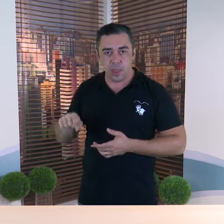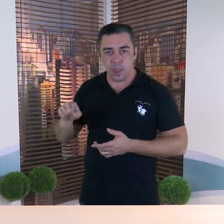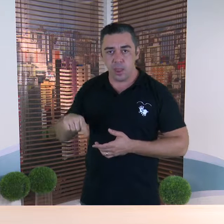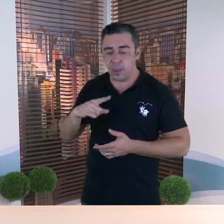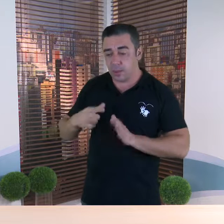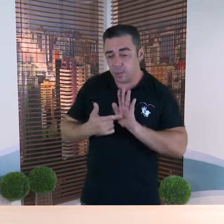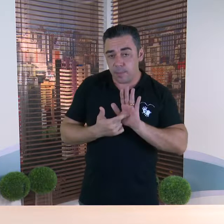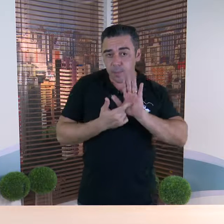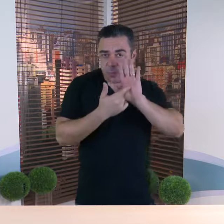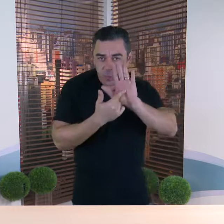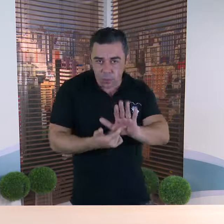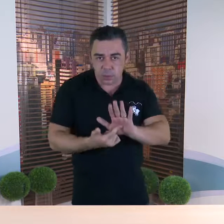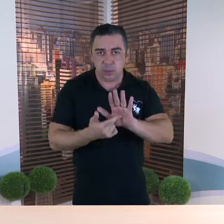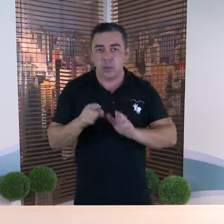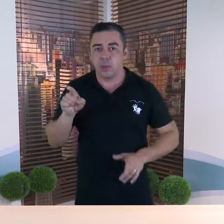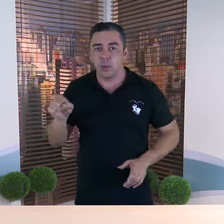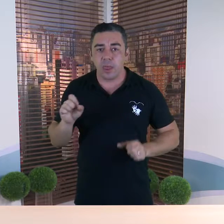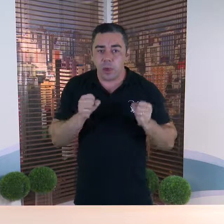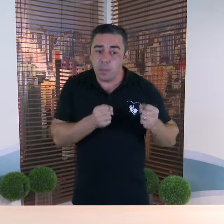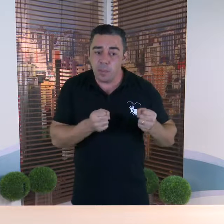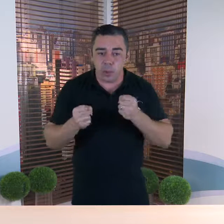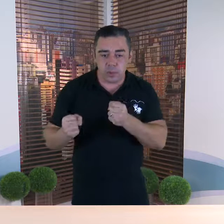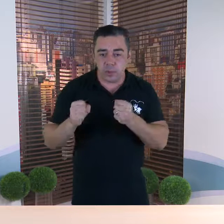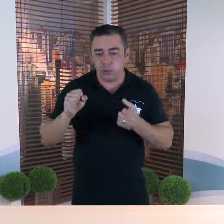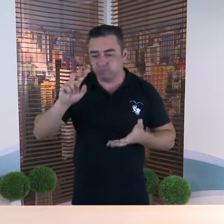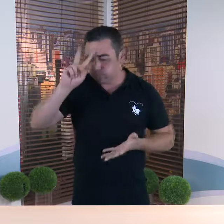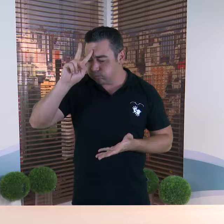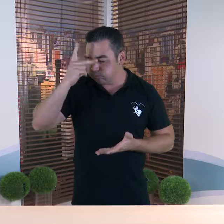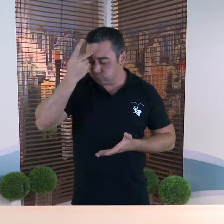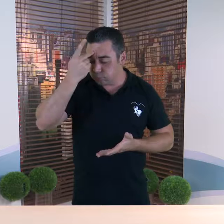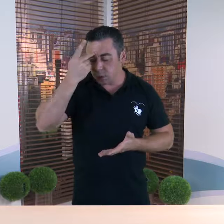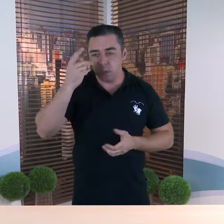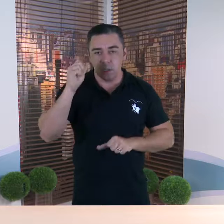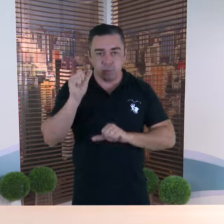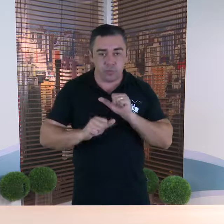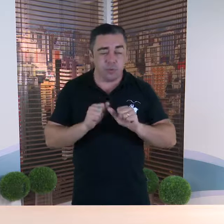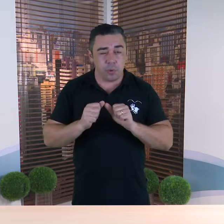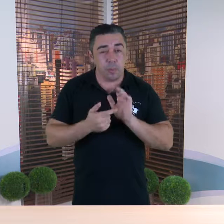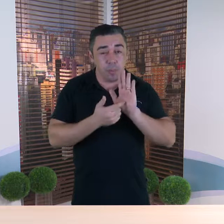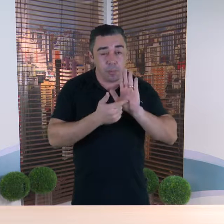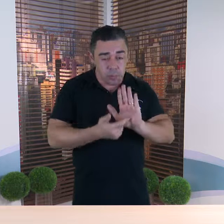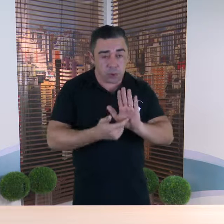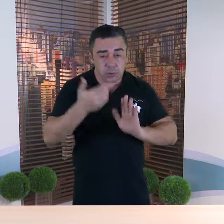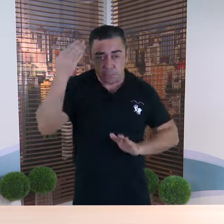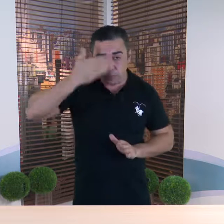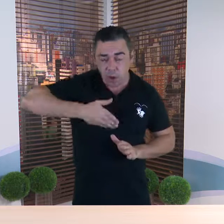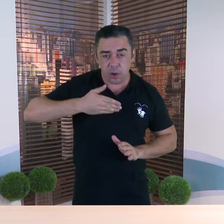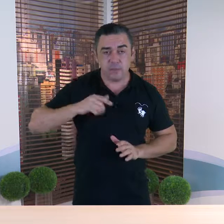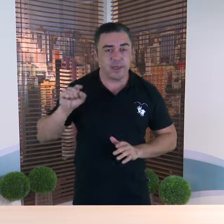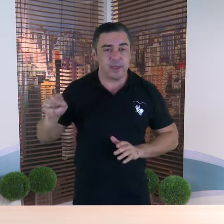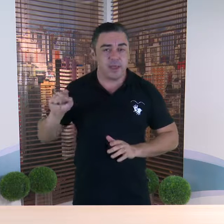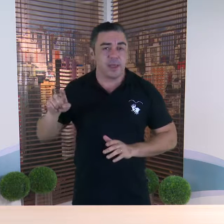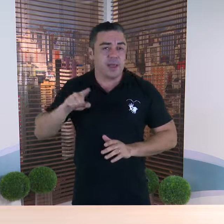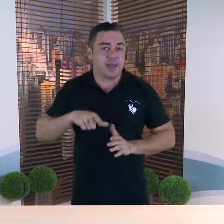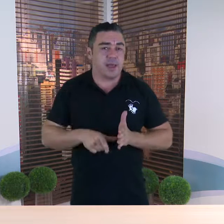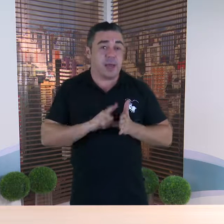como temos demonstrado, a um poder adverso e provam claramente que este poder